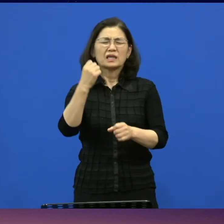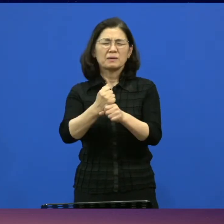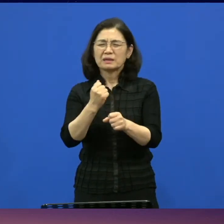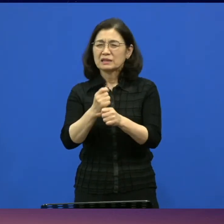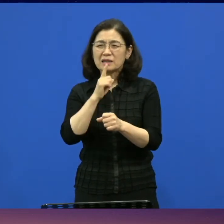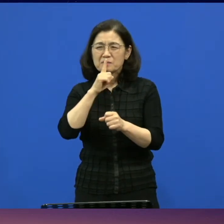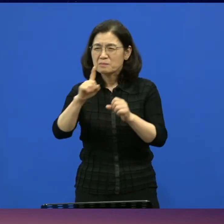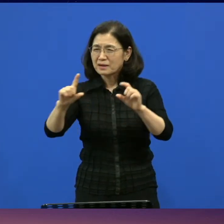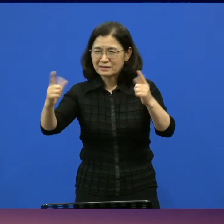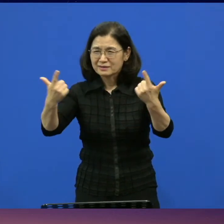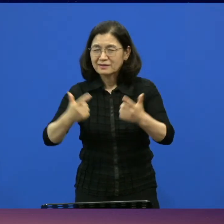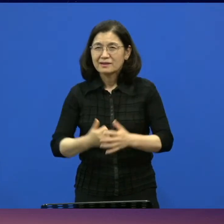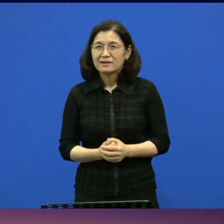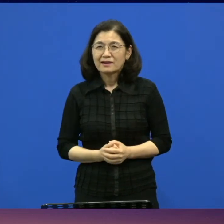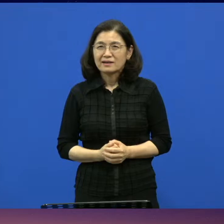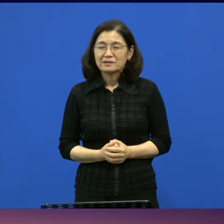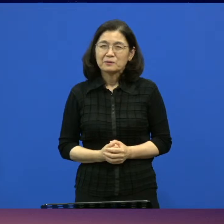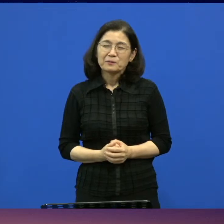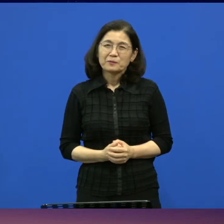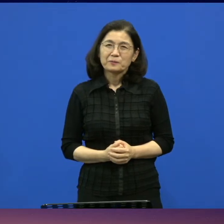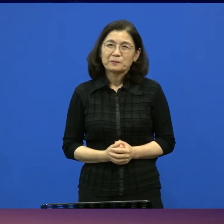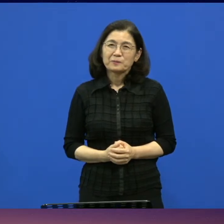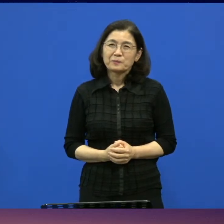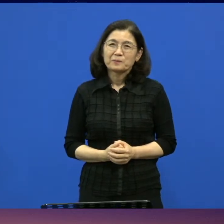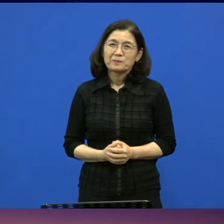내가 제일이지라고 하는 거죠.